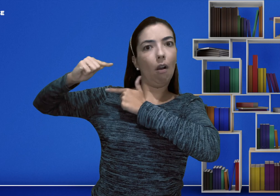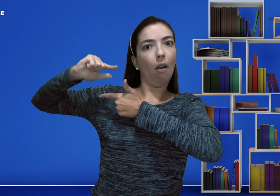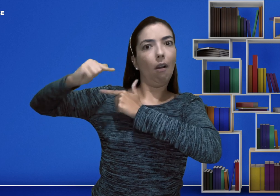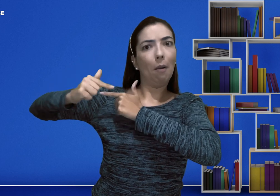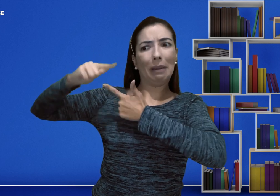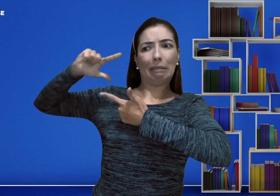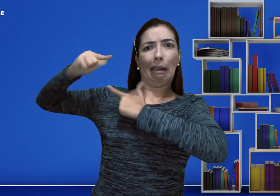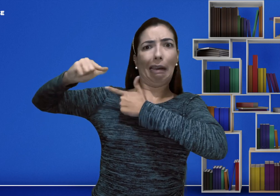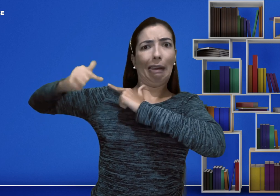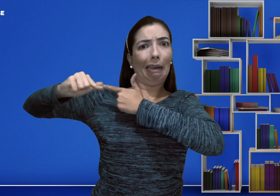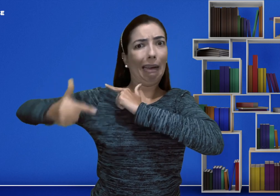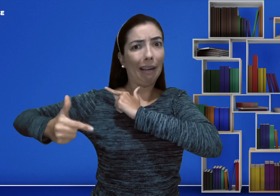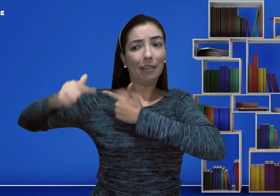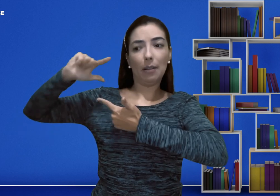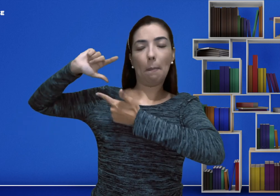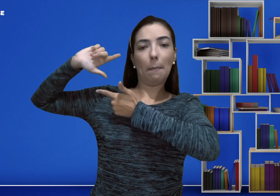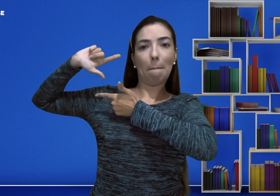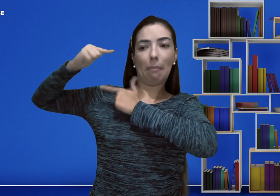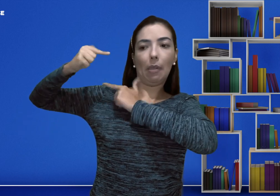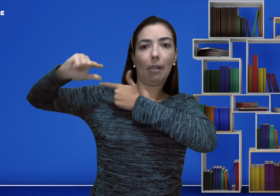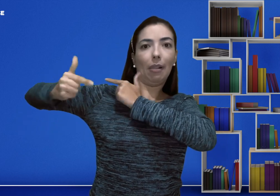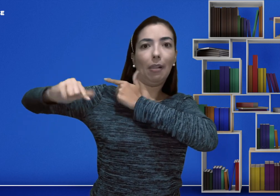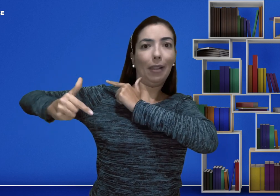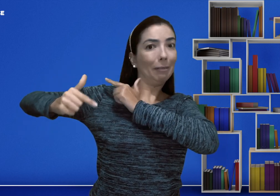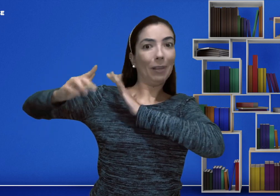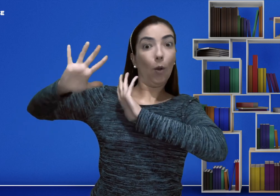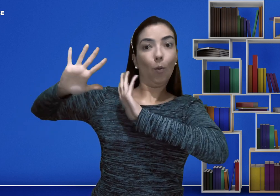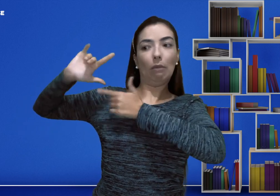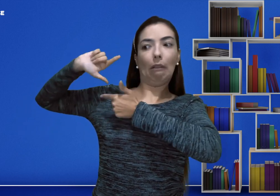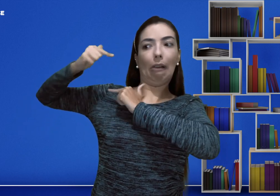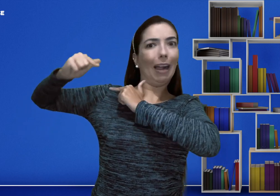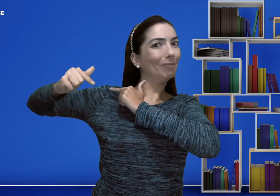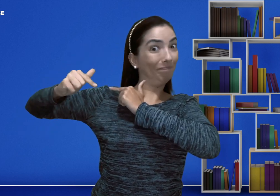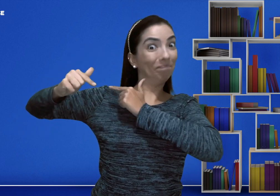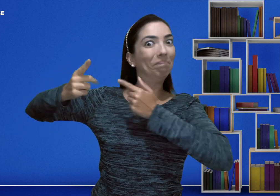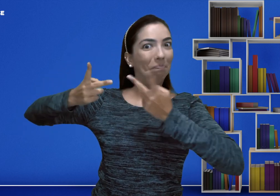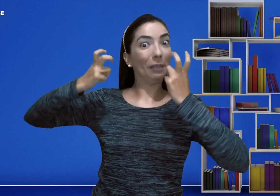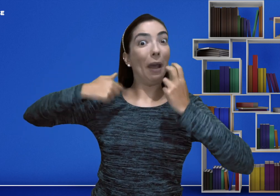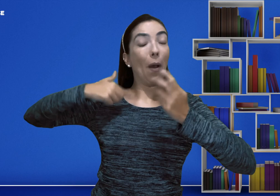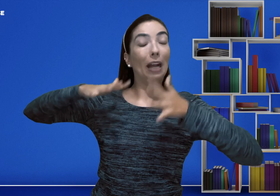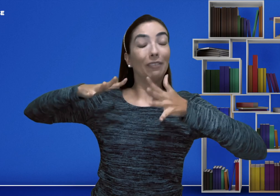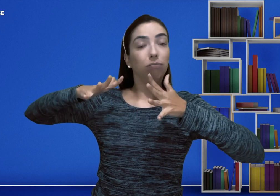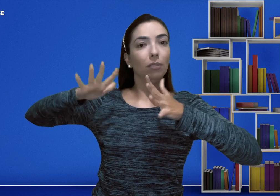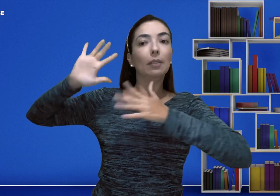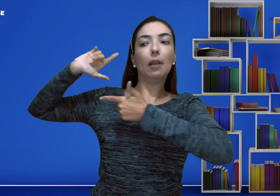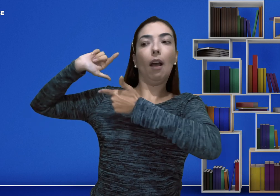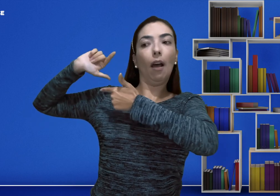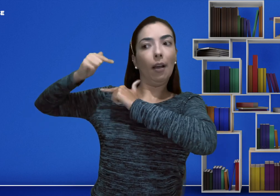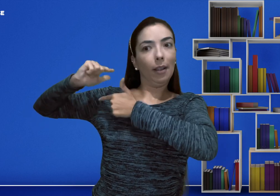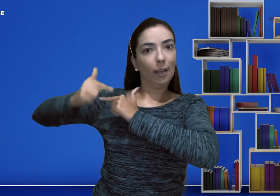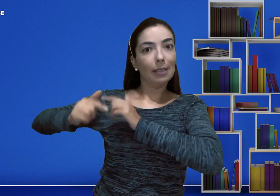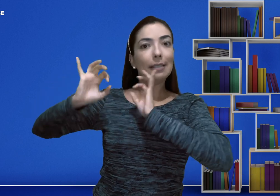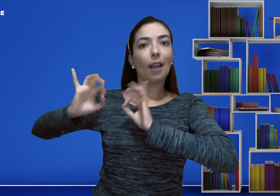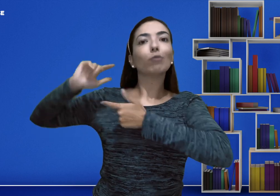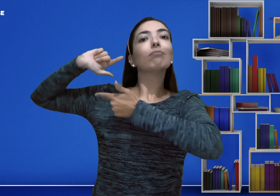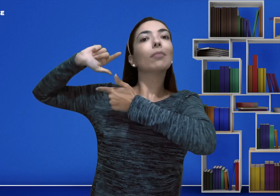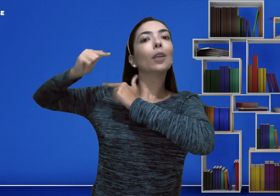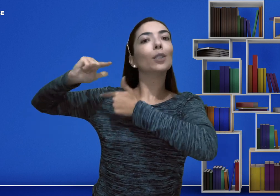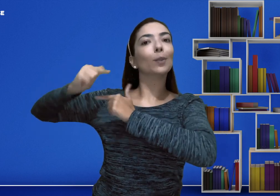É um pouco mais difícil, mais complicado. Tradicional, vejam. Às vezes, a